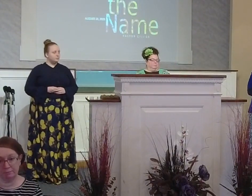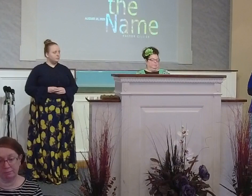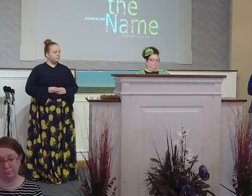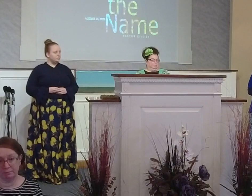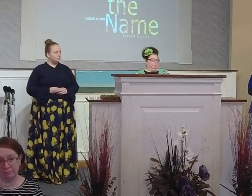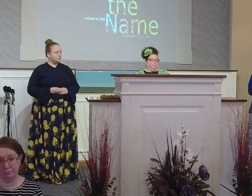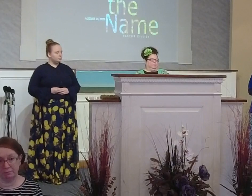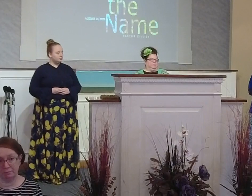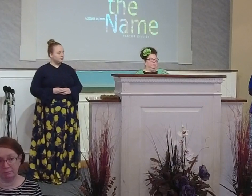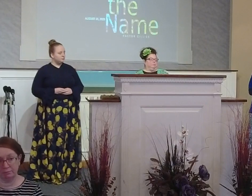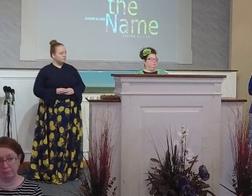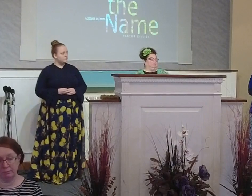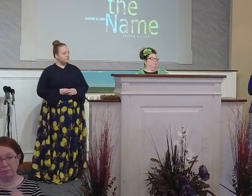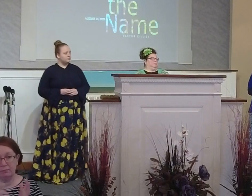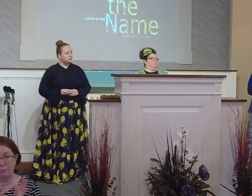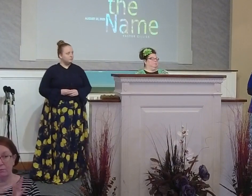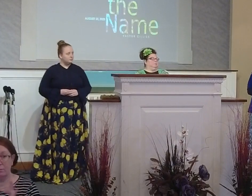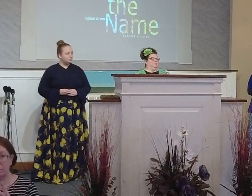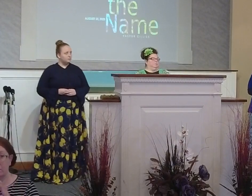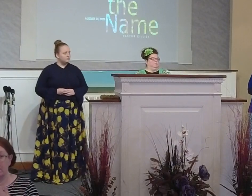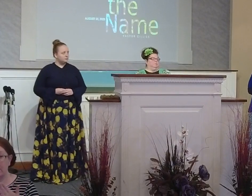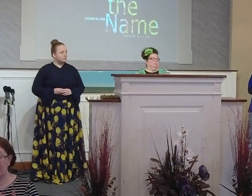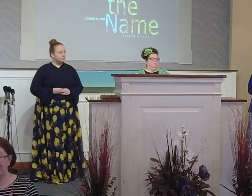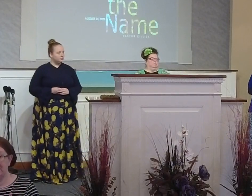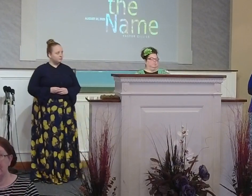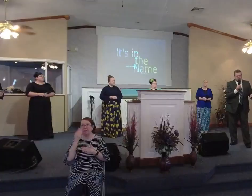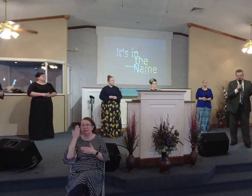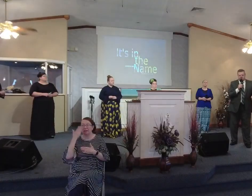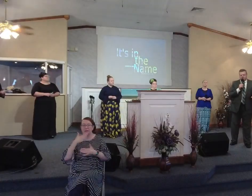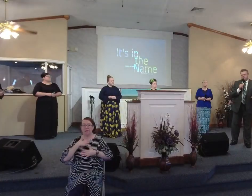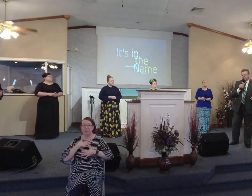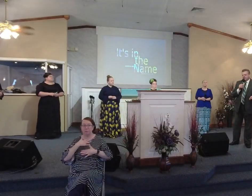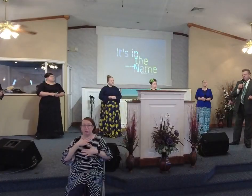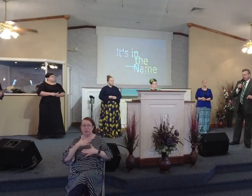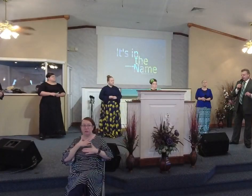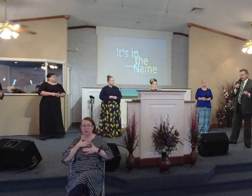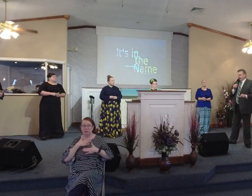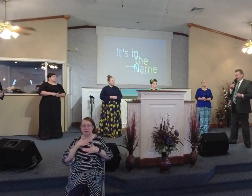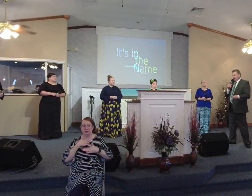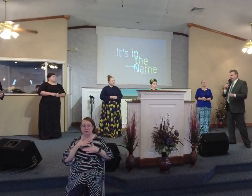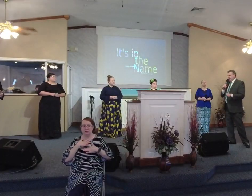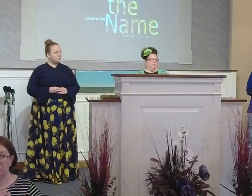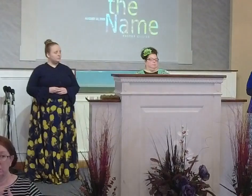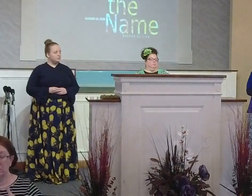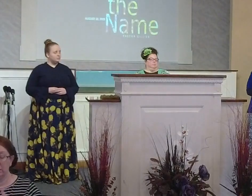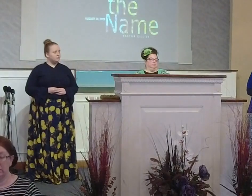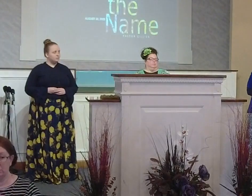de eso, la Biblia dice que Él respiró